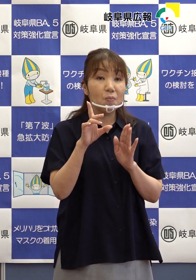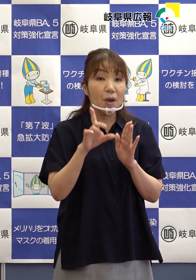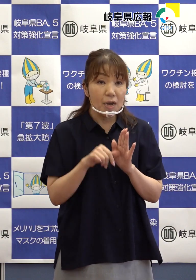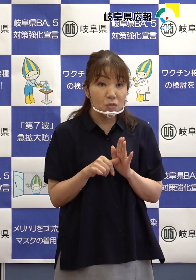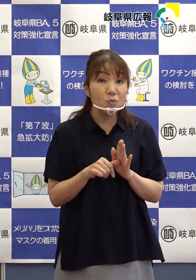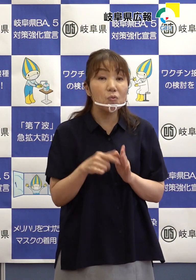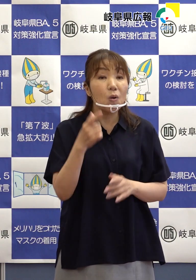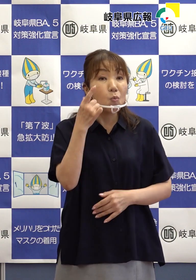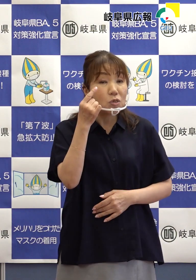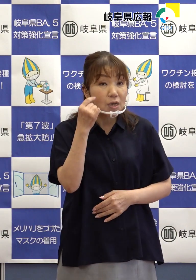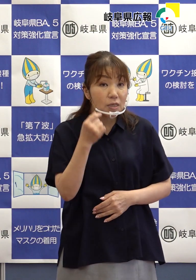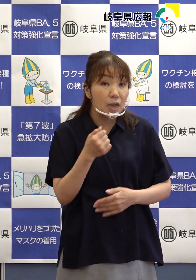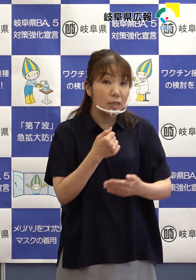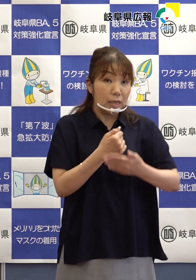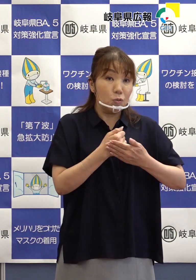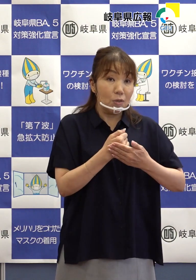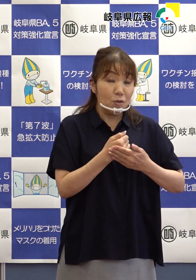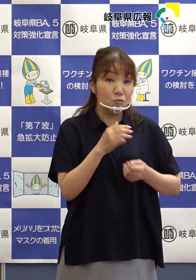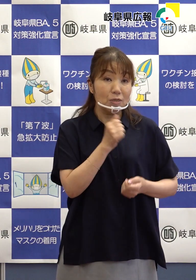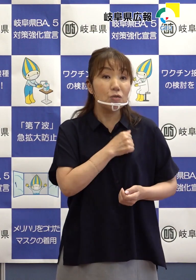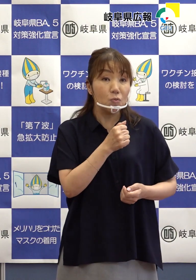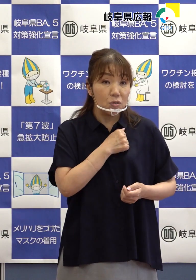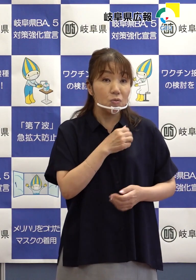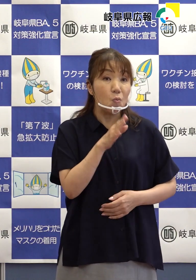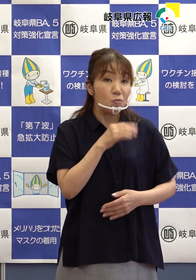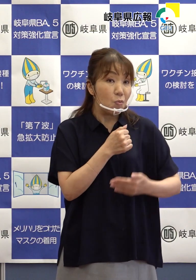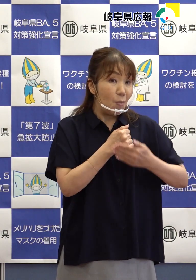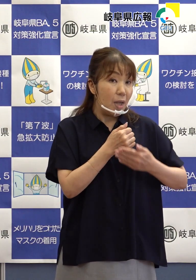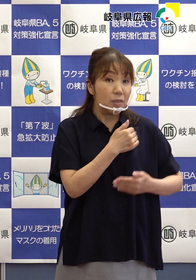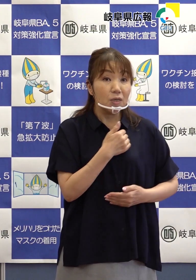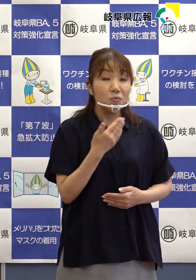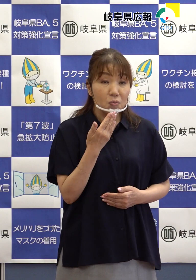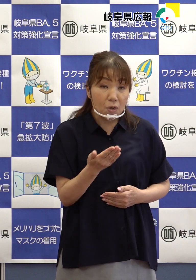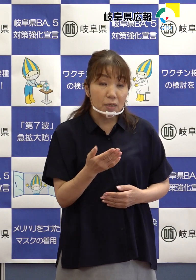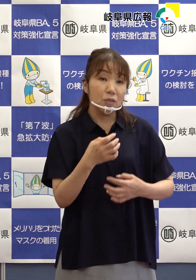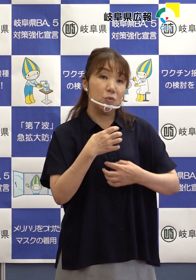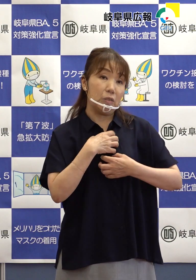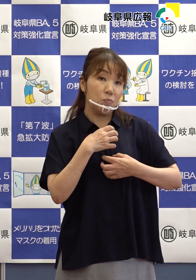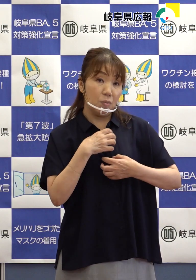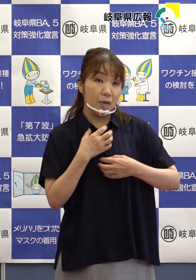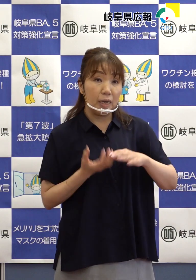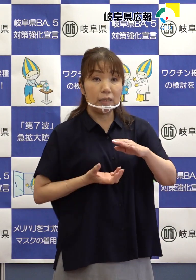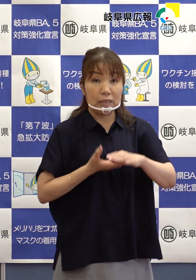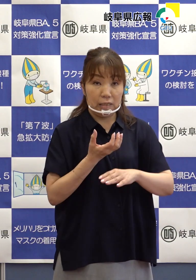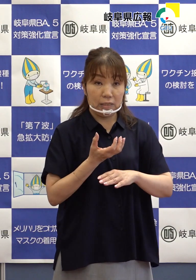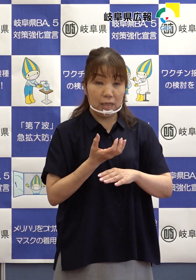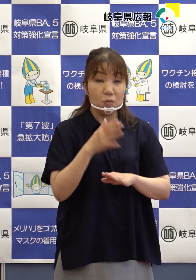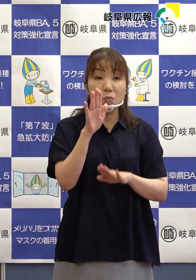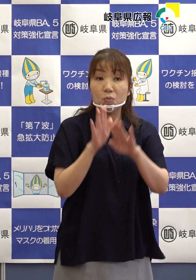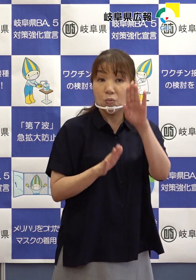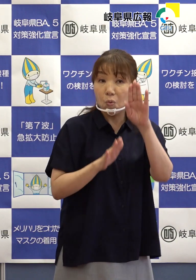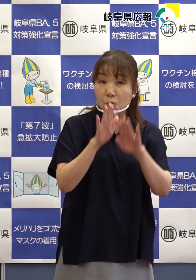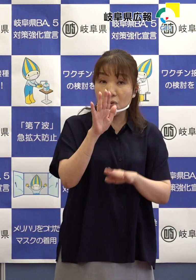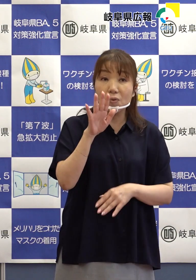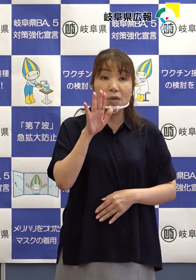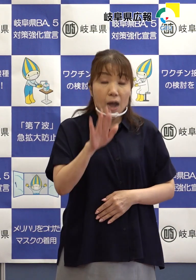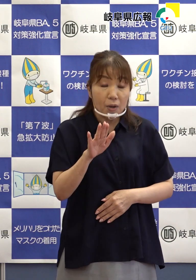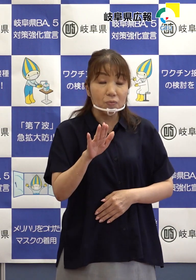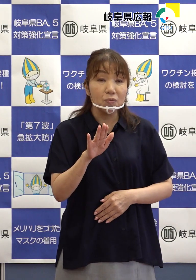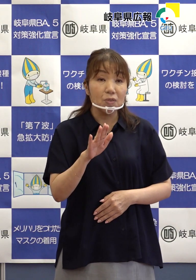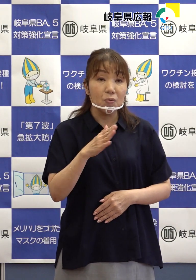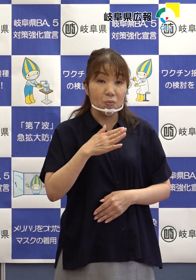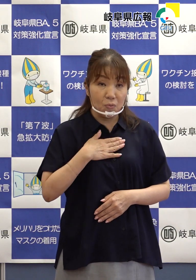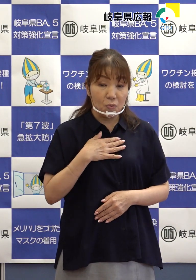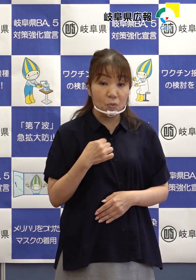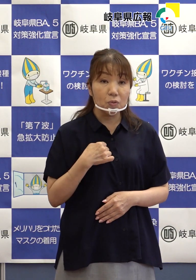救える命を本当にしっかりと助けるだろうかという心配も生じてきておりますのでそういった状況にあると我々の